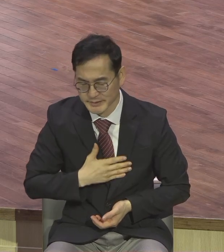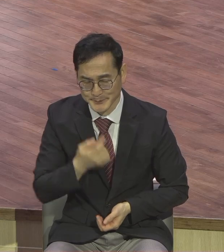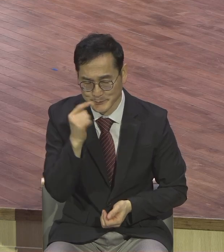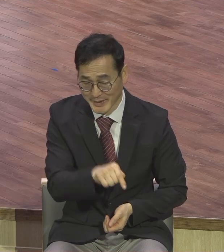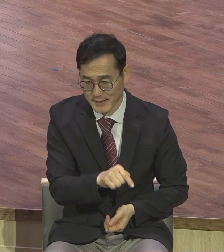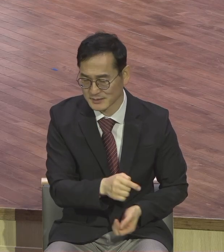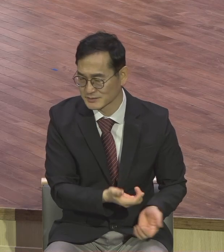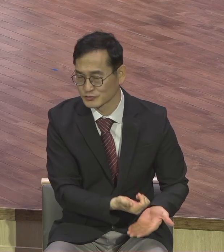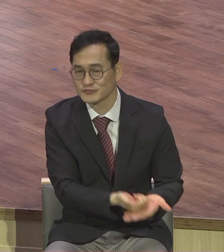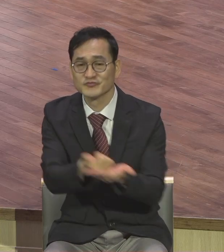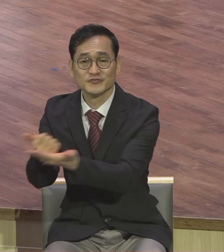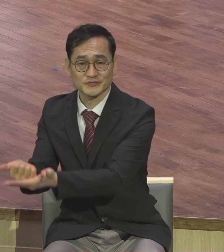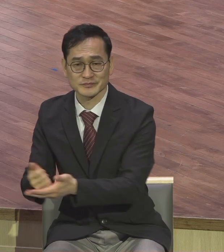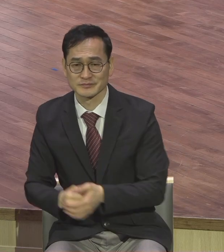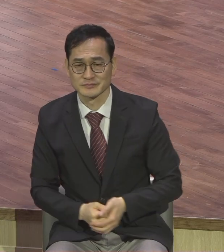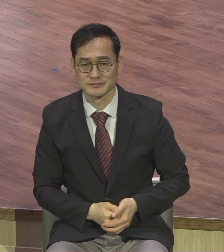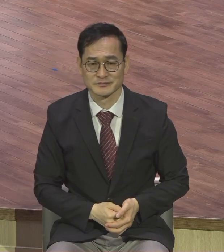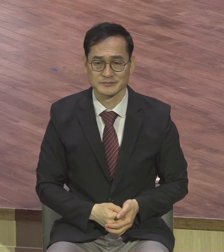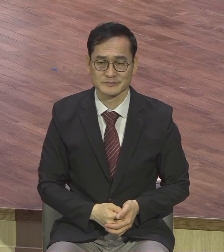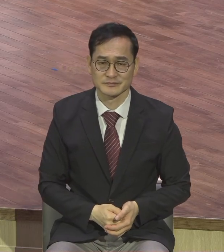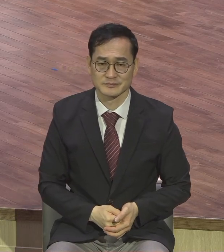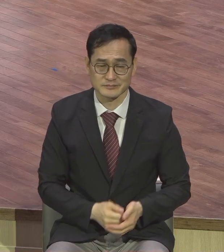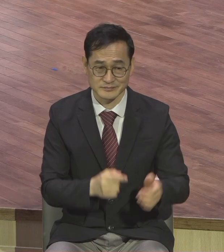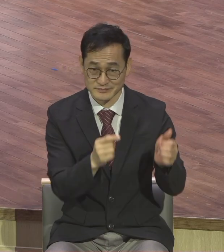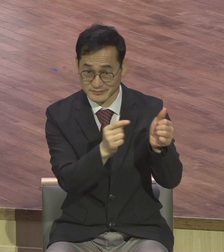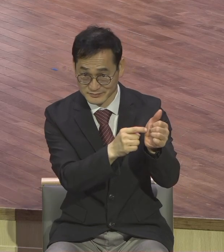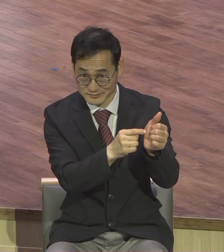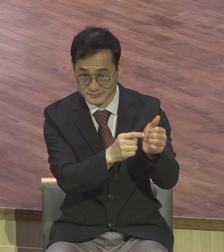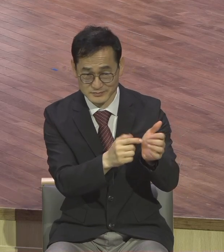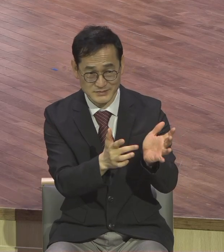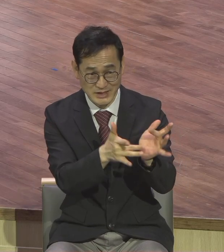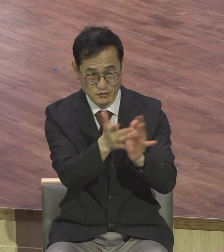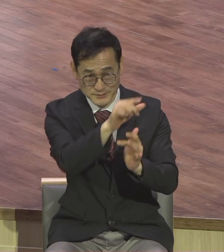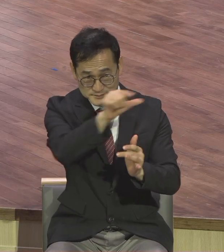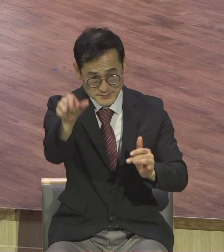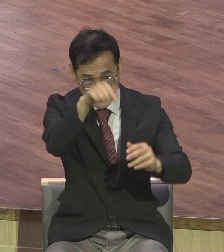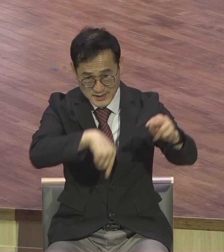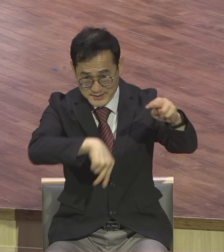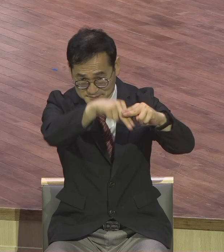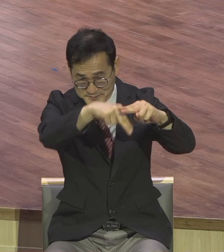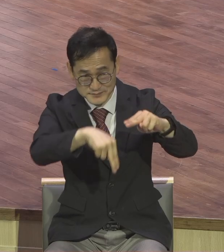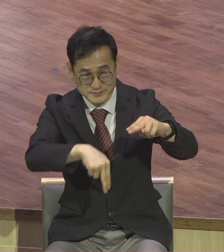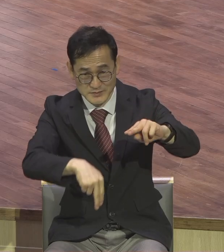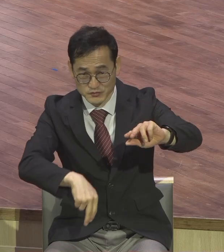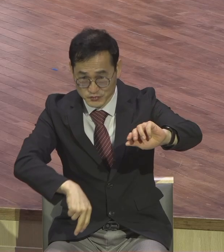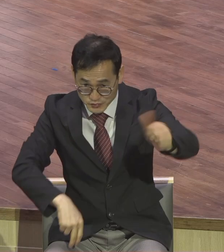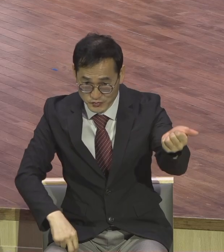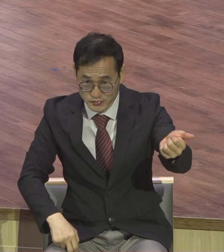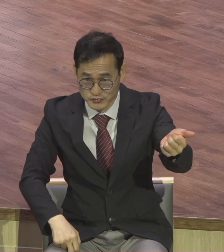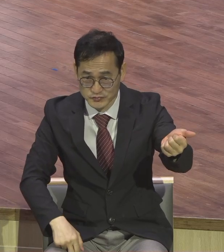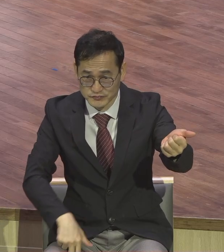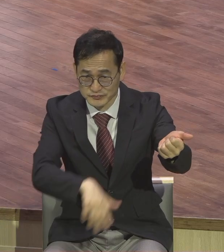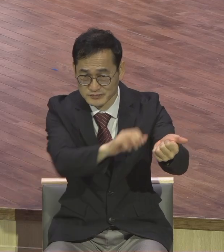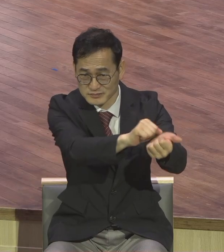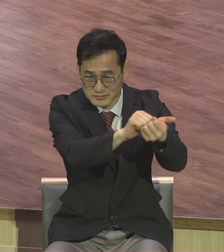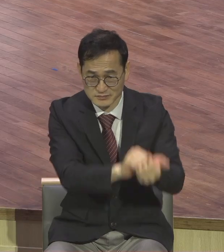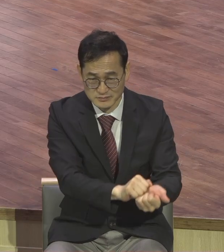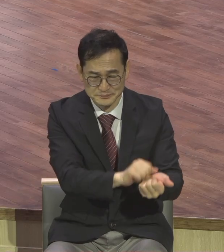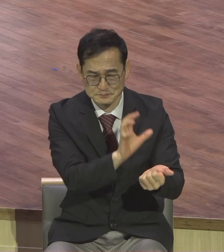예수님께서 이 빌라도의 판결을 인해 십자가에 막 못 박혀 이렇게 운명하시고